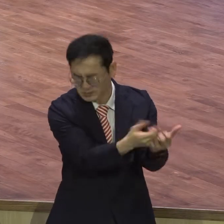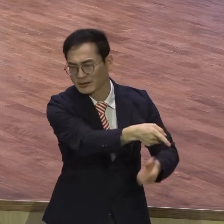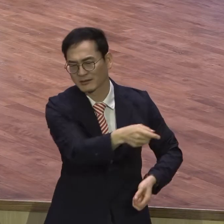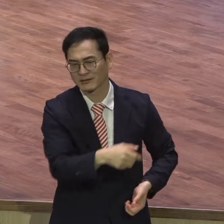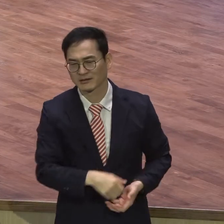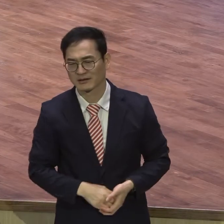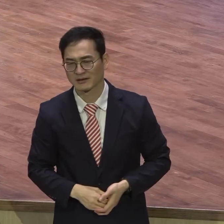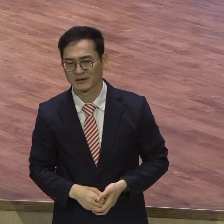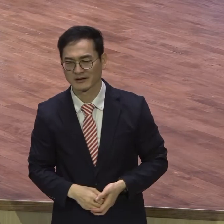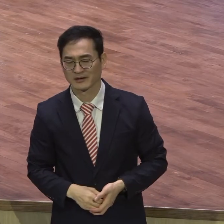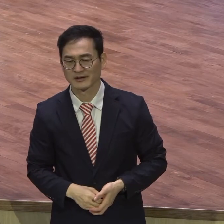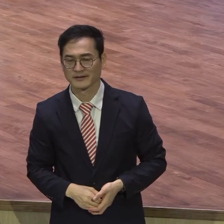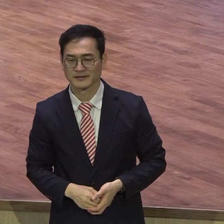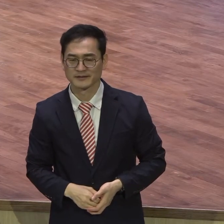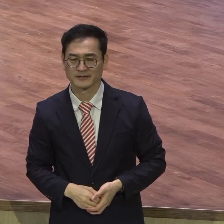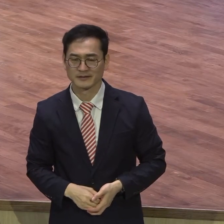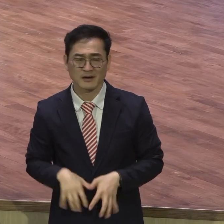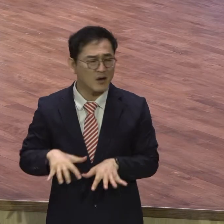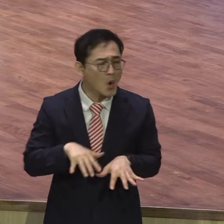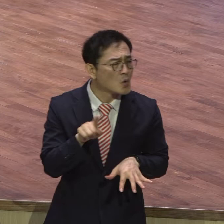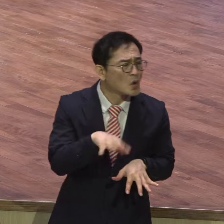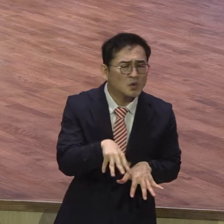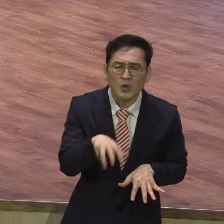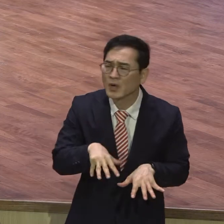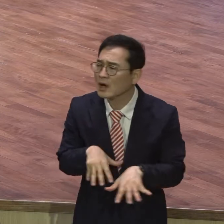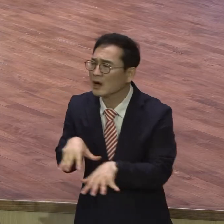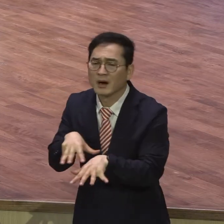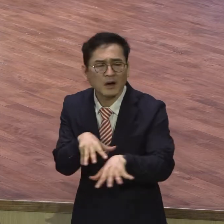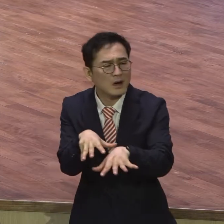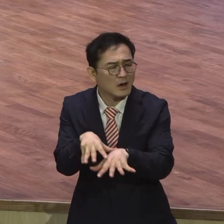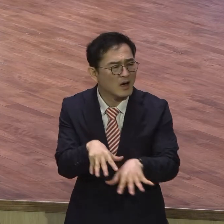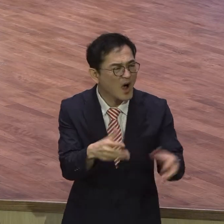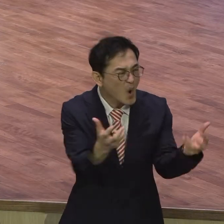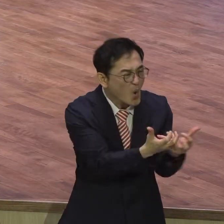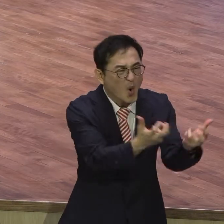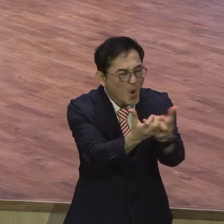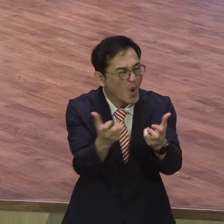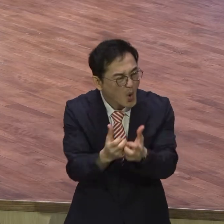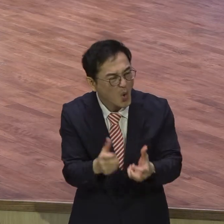찼대 갈대가 두루 돌아다녀 너무너무 많아가지고